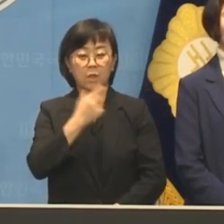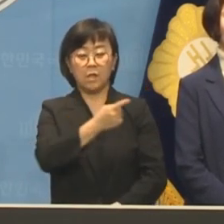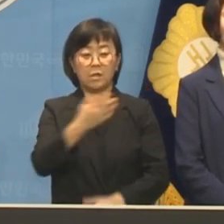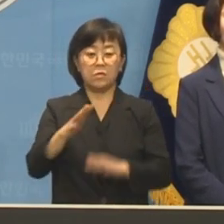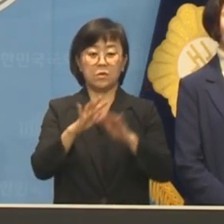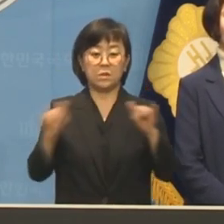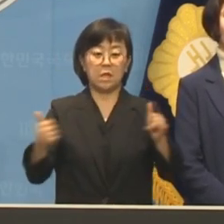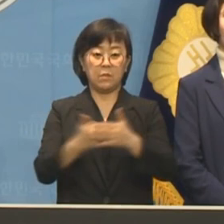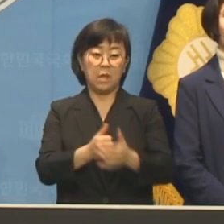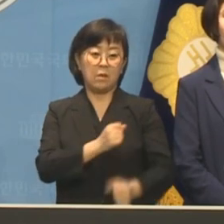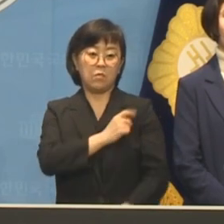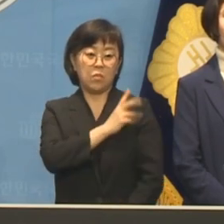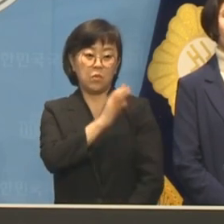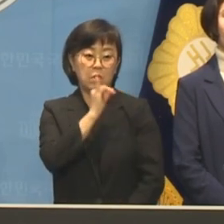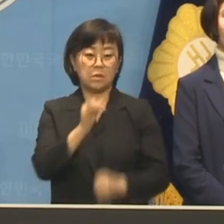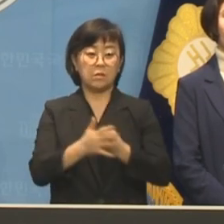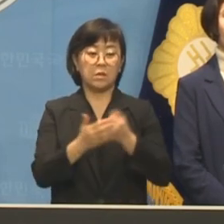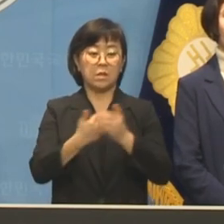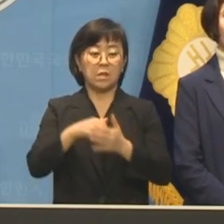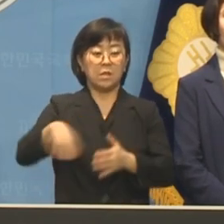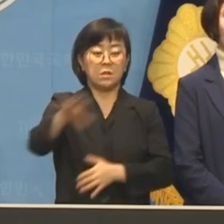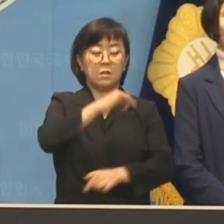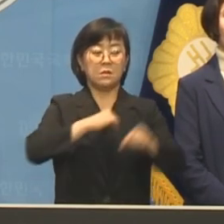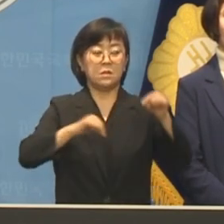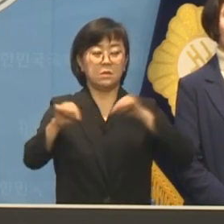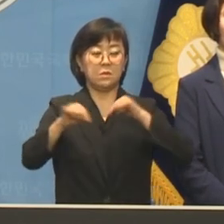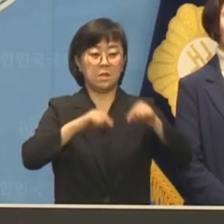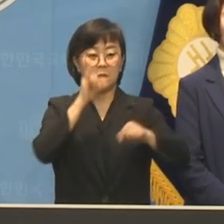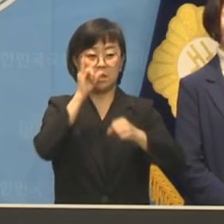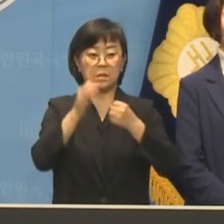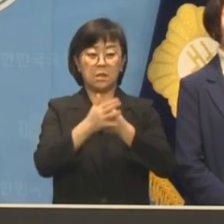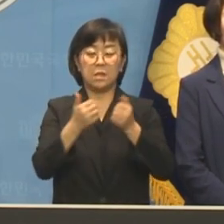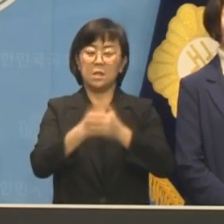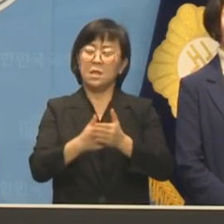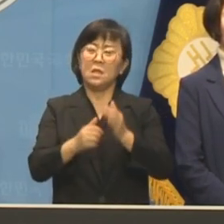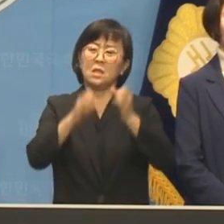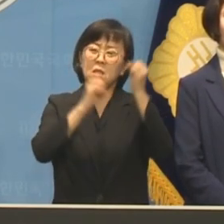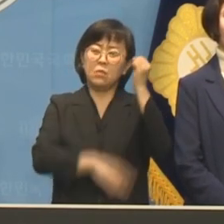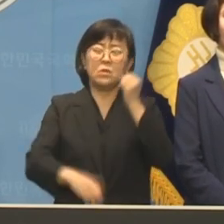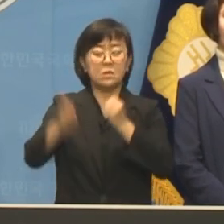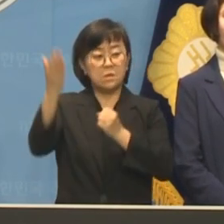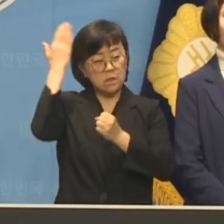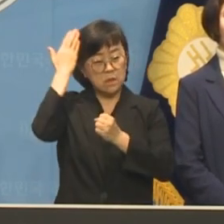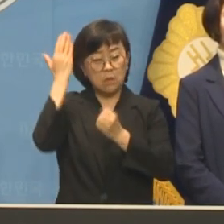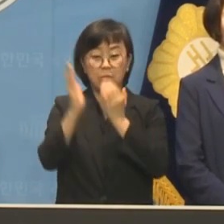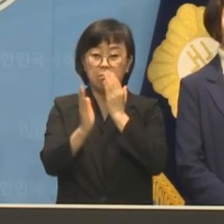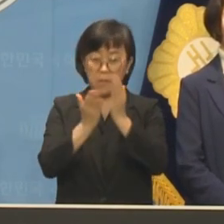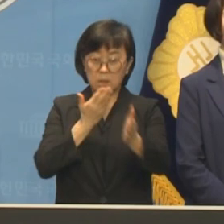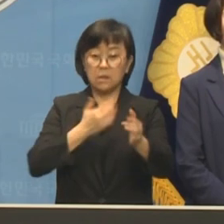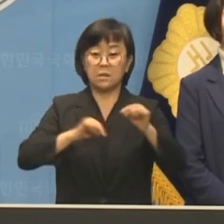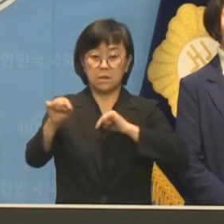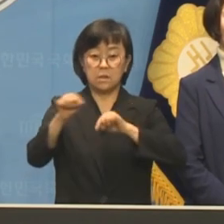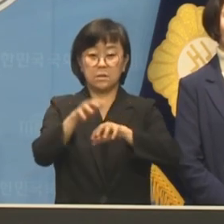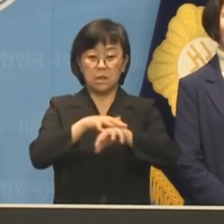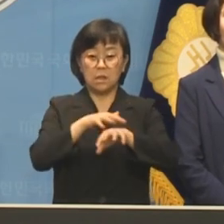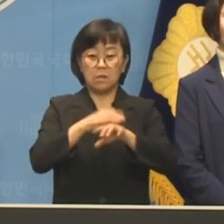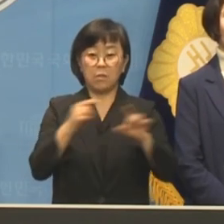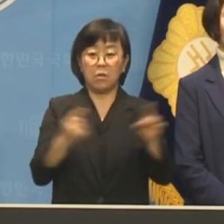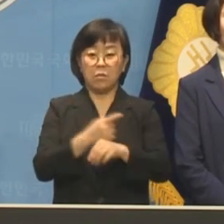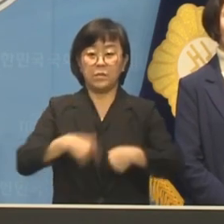소방관들이 계급장을 달고 와서 현장을 지휘하는 이런 비상식적 지휘 체계를 바꾸어야 합니다.